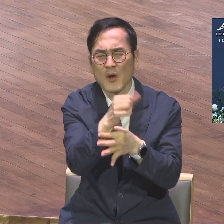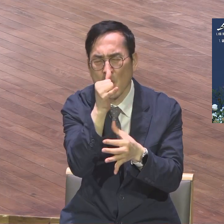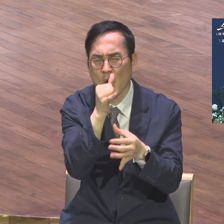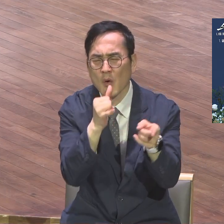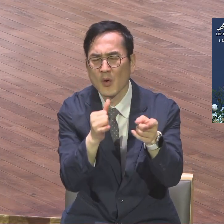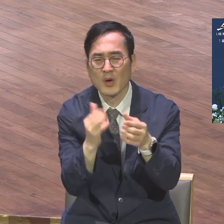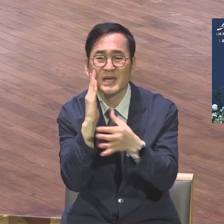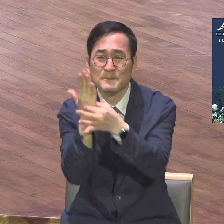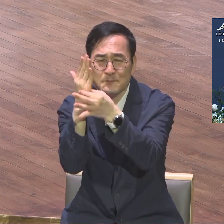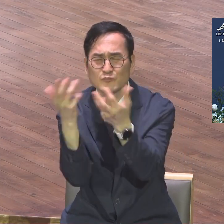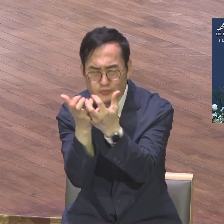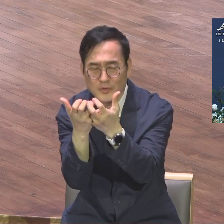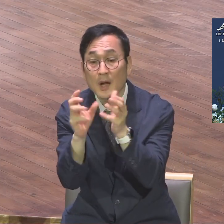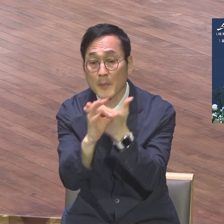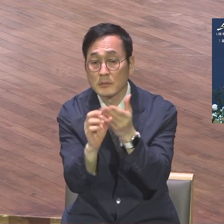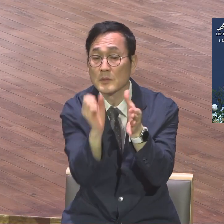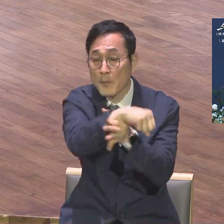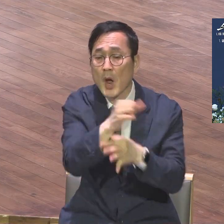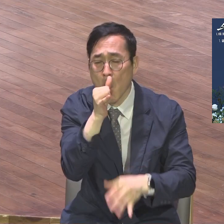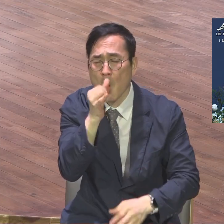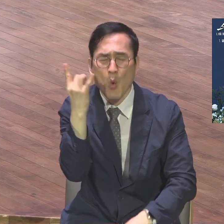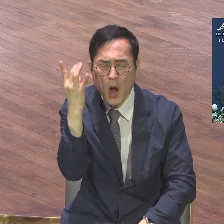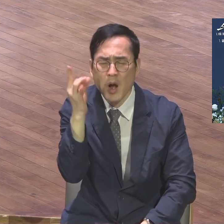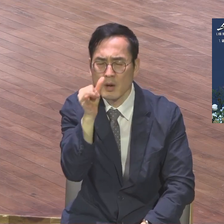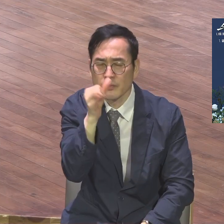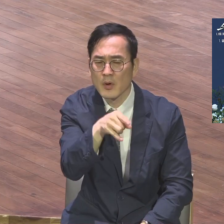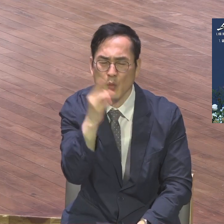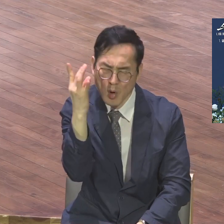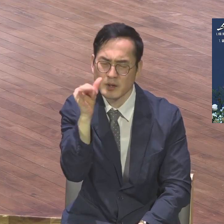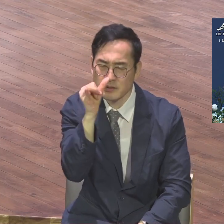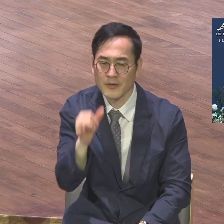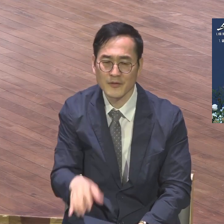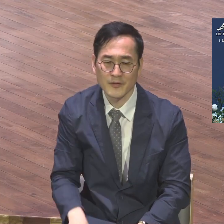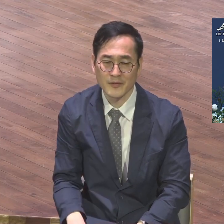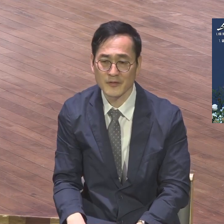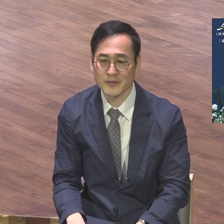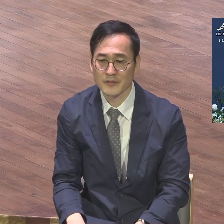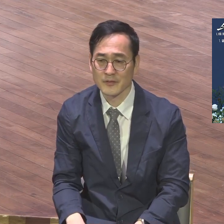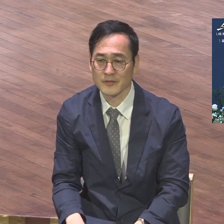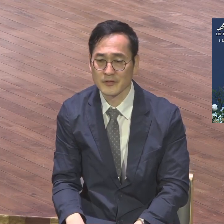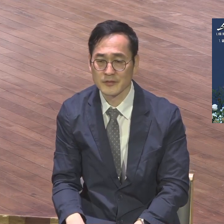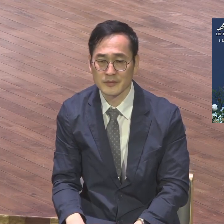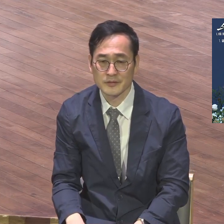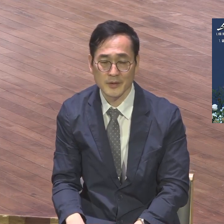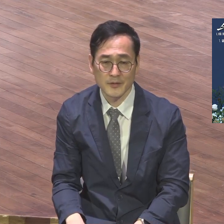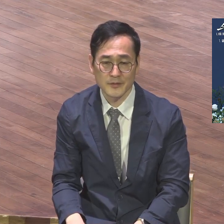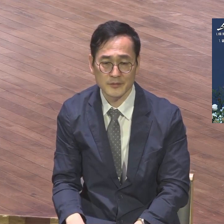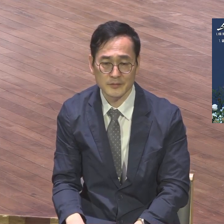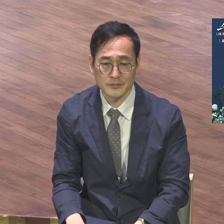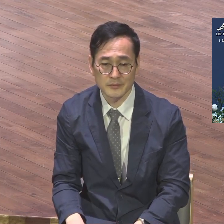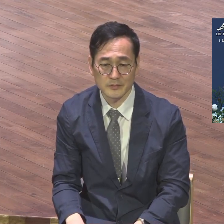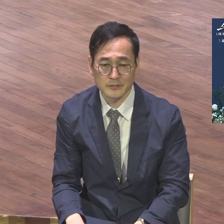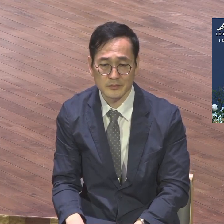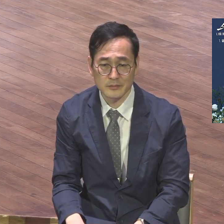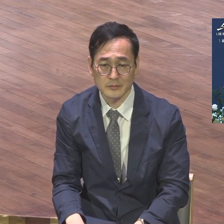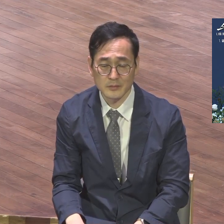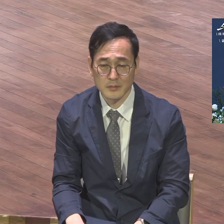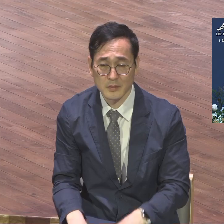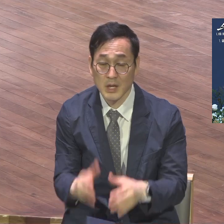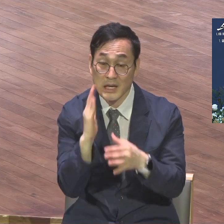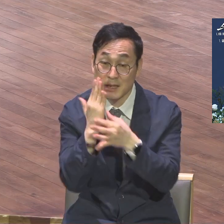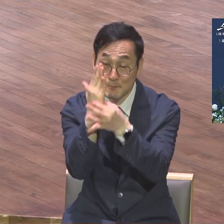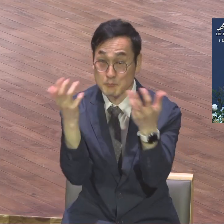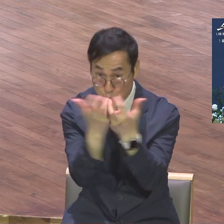뭐요? 잎이 무성했다 것은 열매가 있어야 한다라는 의미예요. 열매가 있어야 돼요. 예수님께서